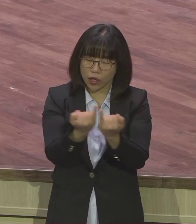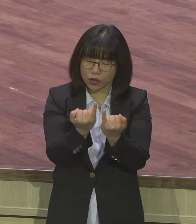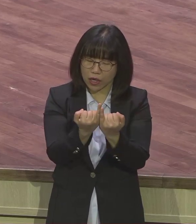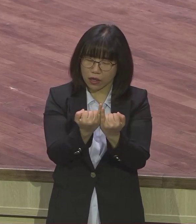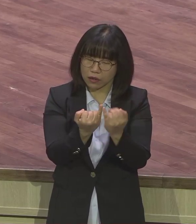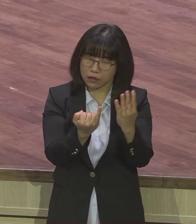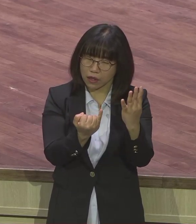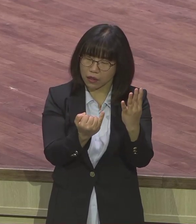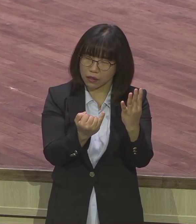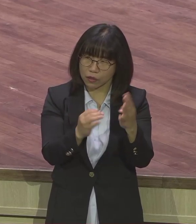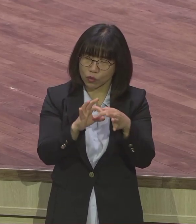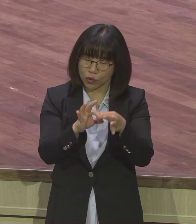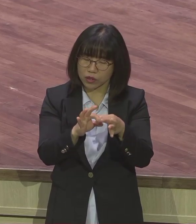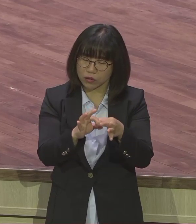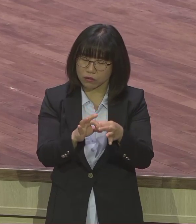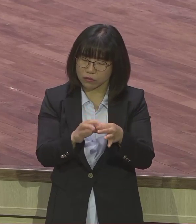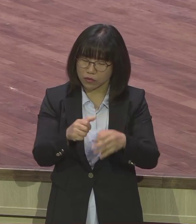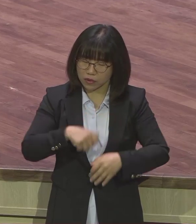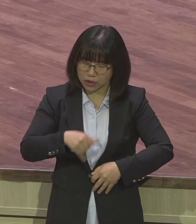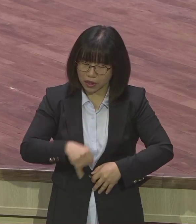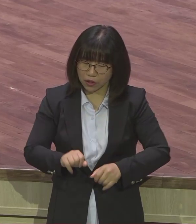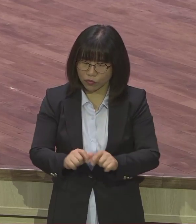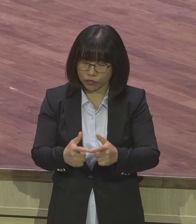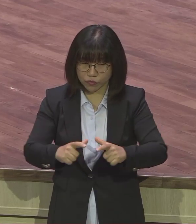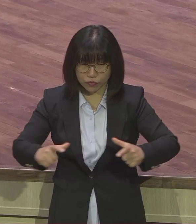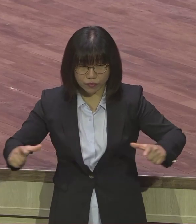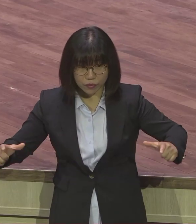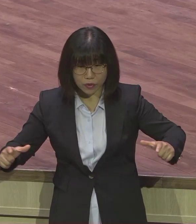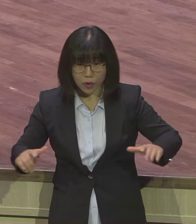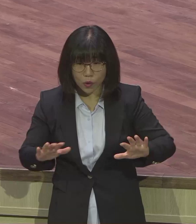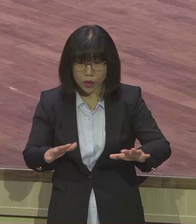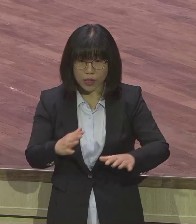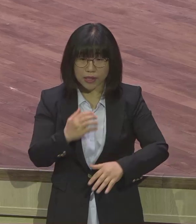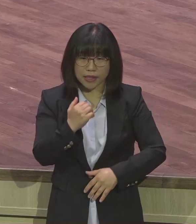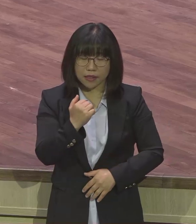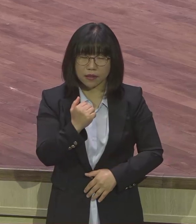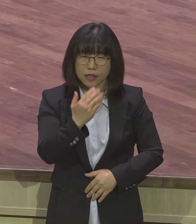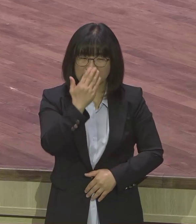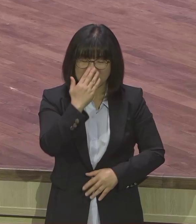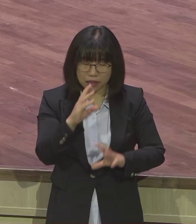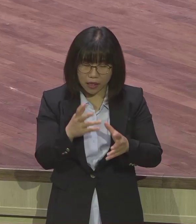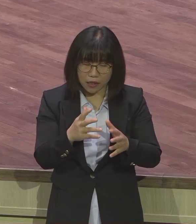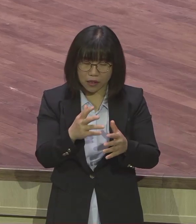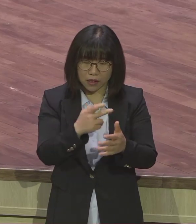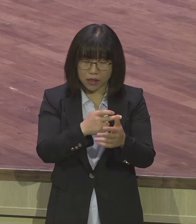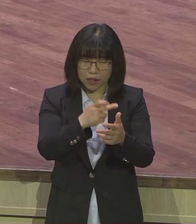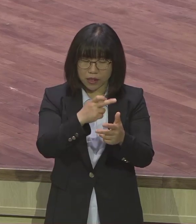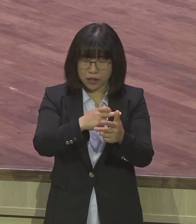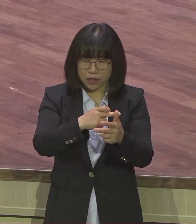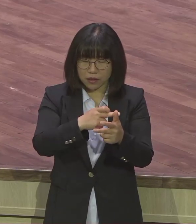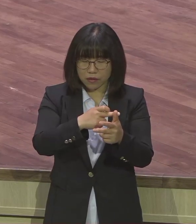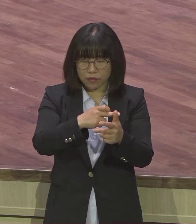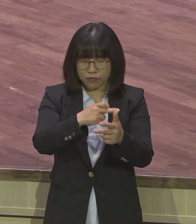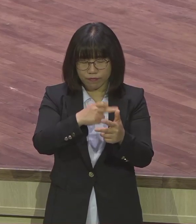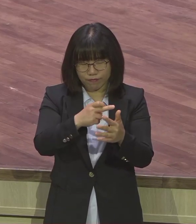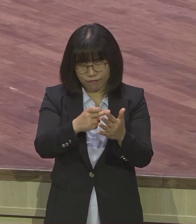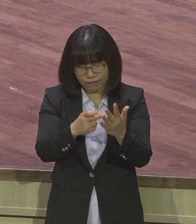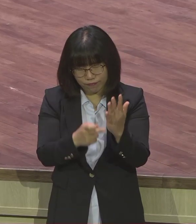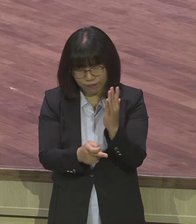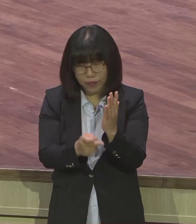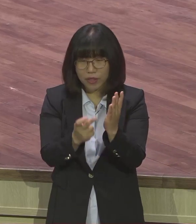하나를 낳습니다. 오늘 본문까지는 이스라엘 열두 지파, 열두 아들인데 열두 아들, 열두 지파가